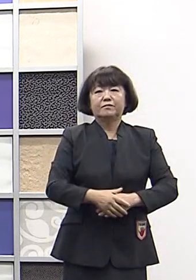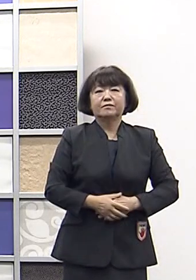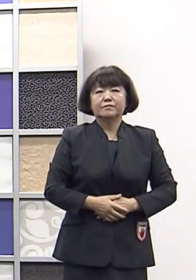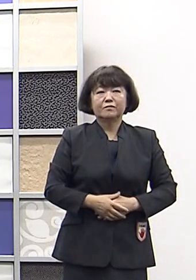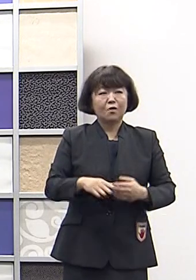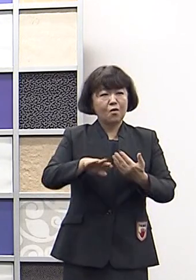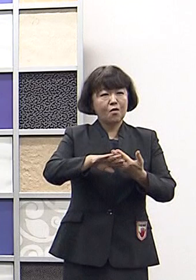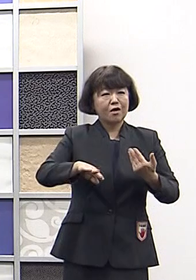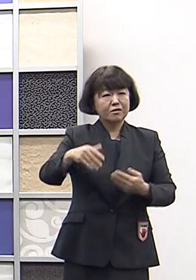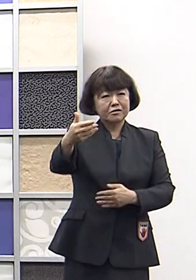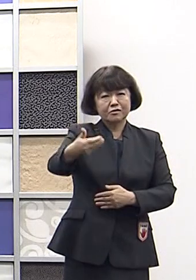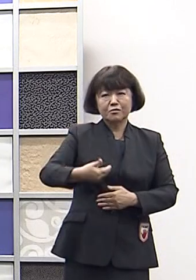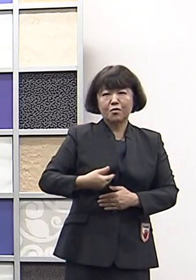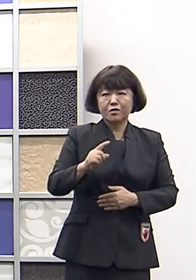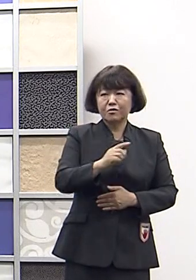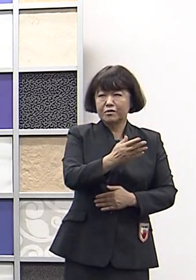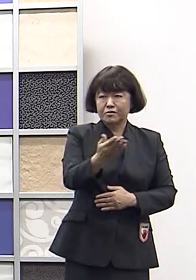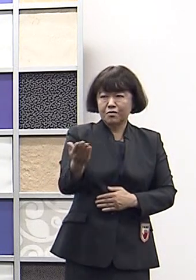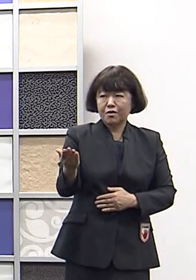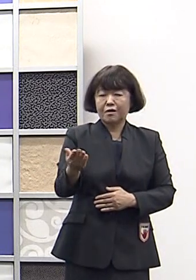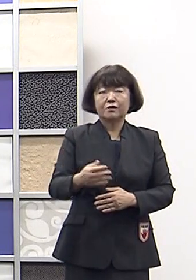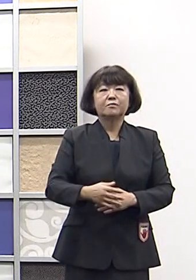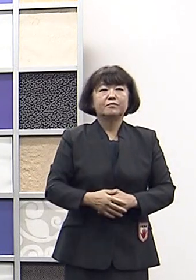他にいかがでしょうか。